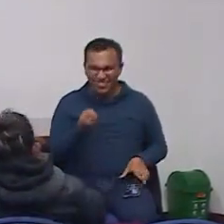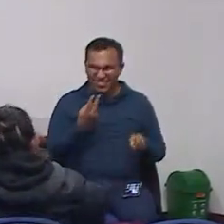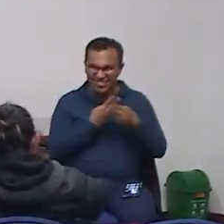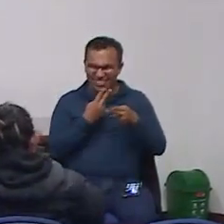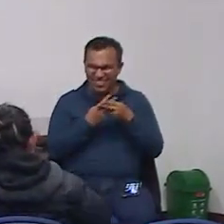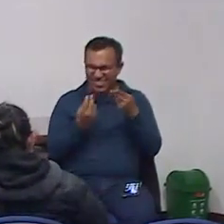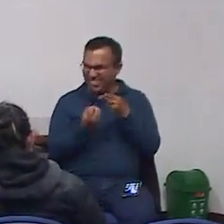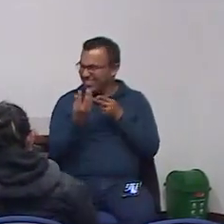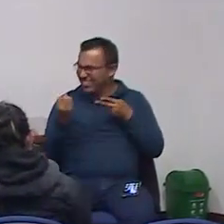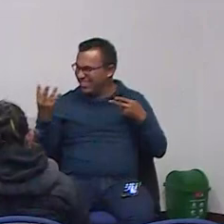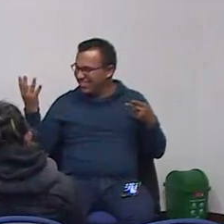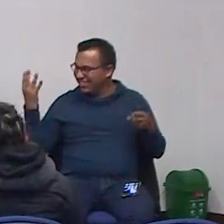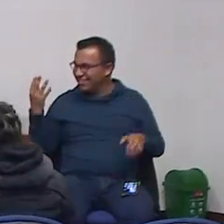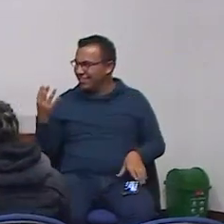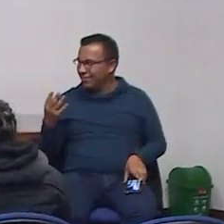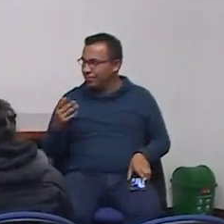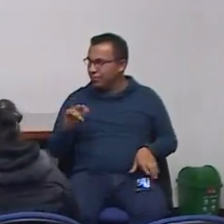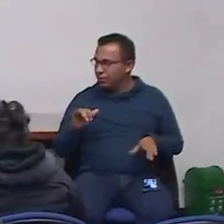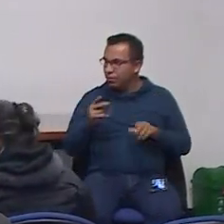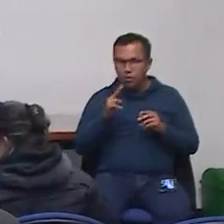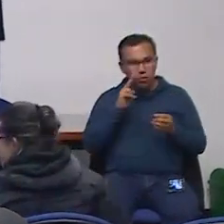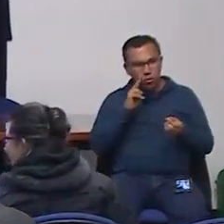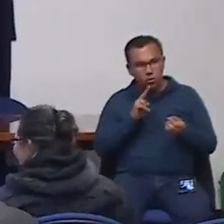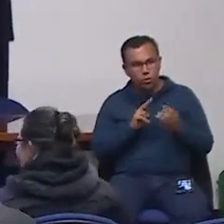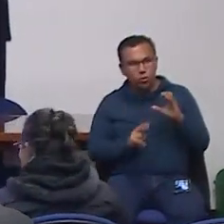20446 ustedes tienen